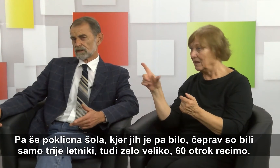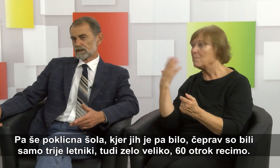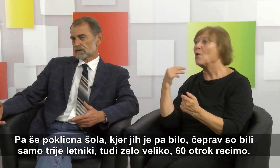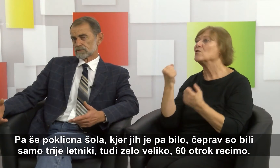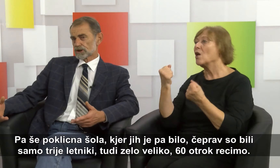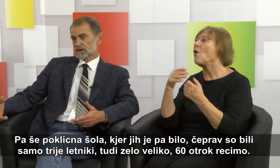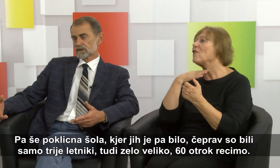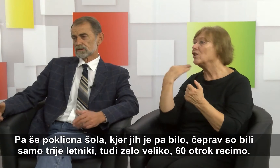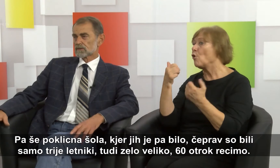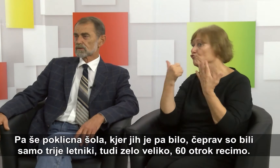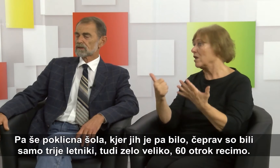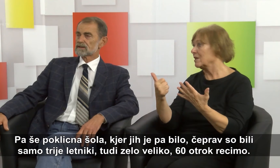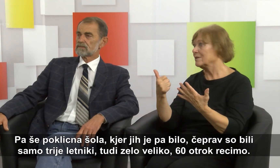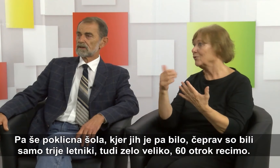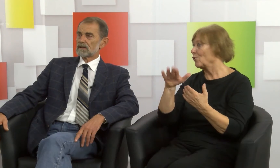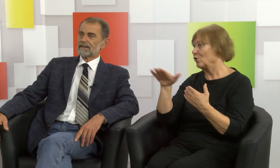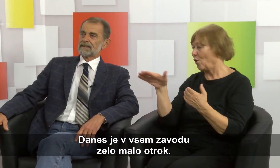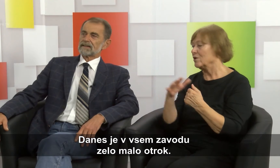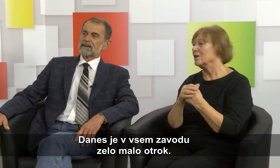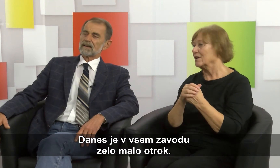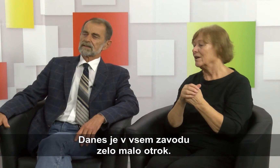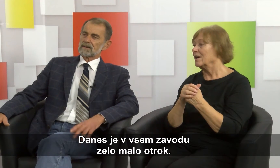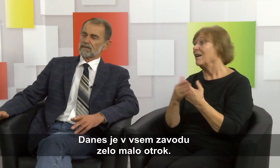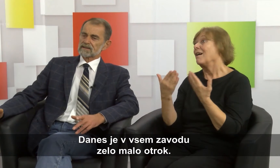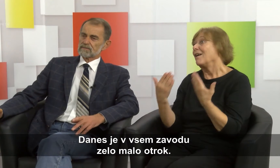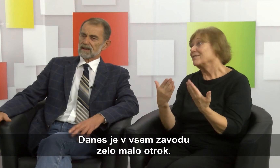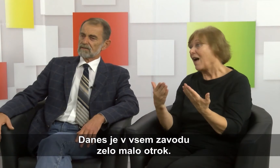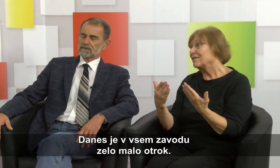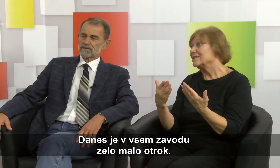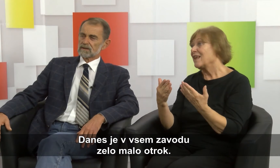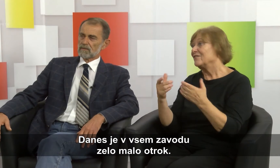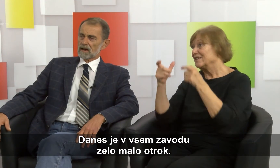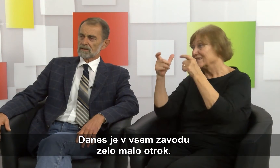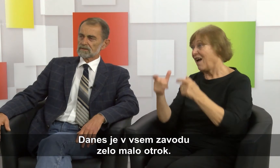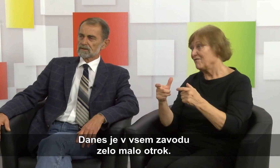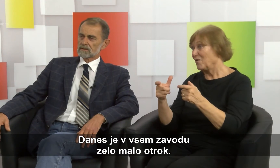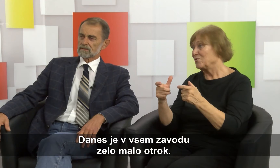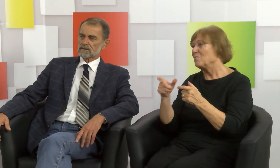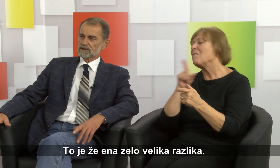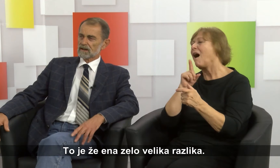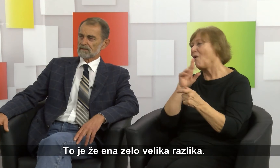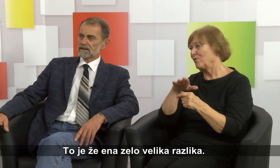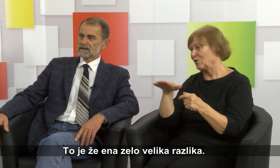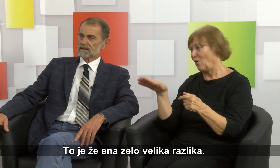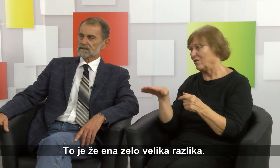veliko, 60 otrok recimo. Danes je v vsem zavodu zelo malo otrok, to je že ena velika razlika.